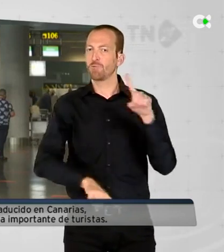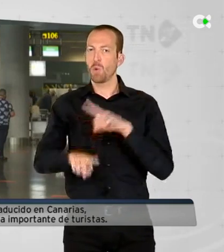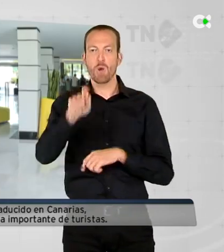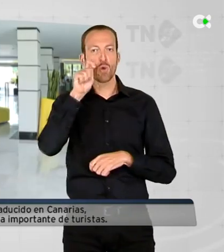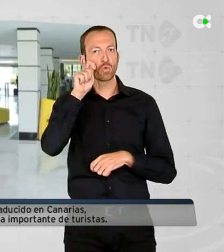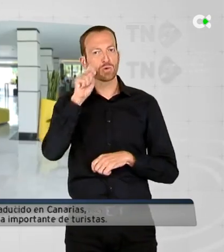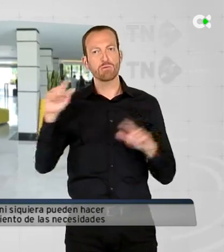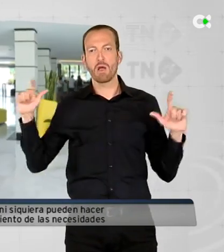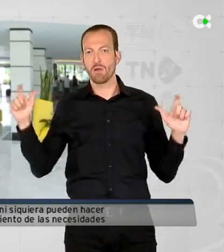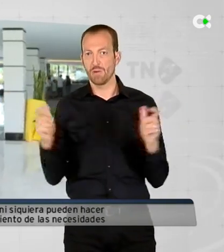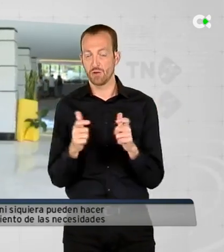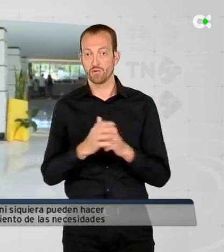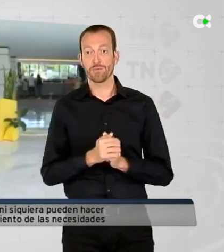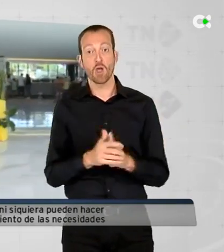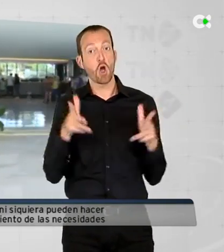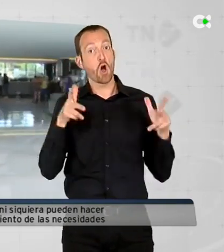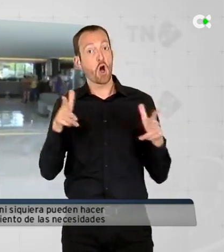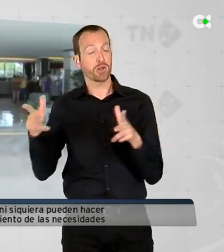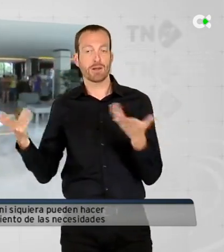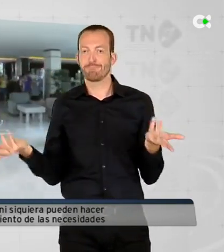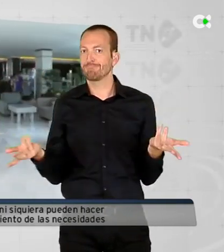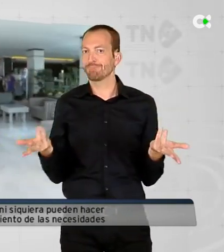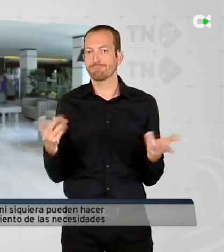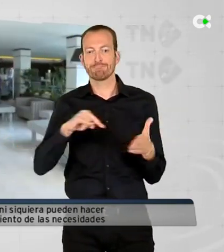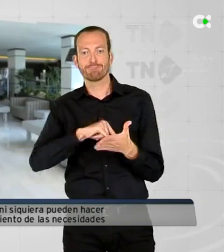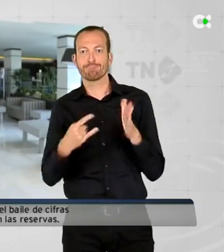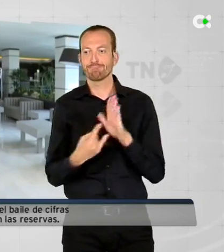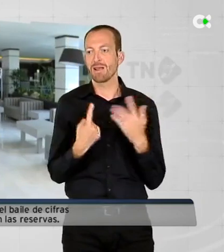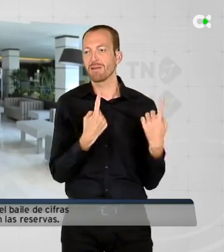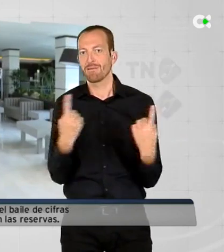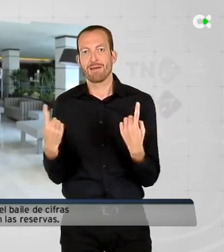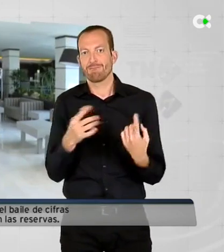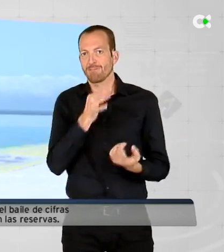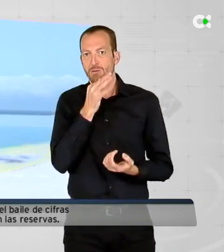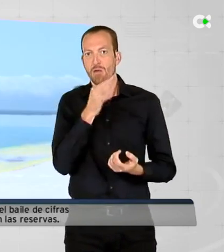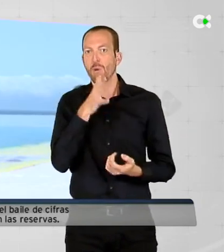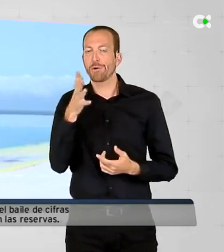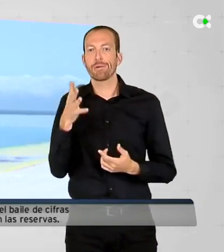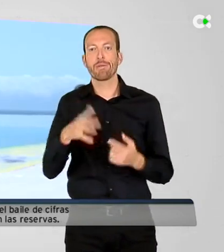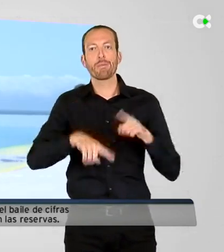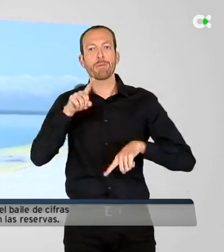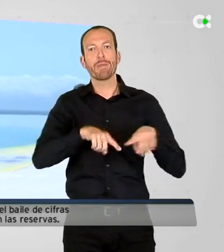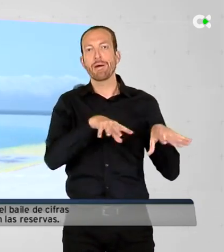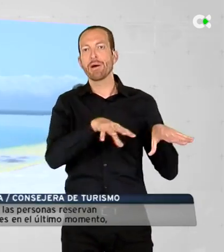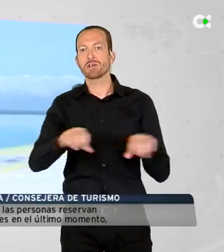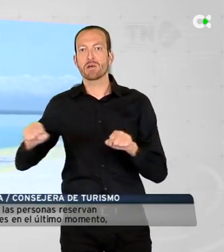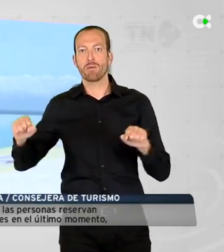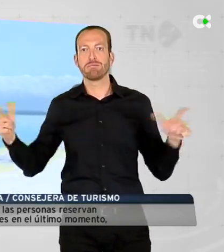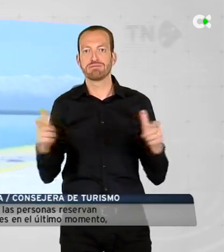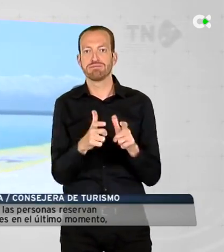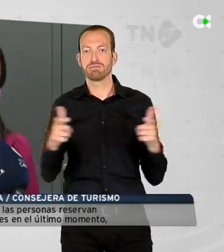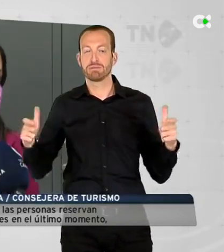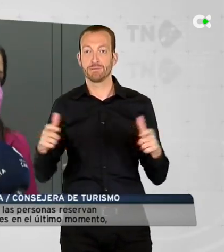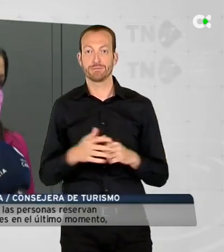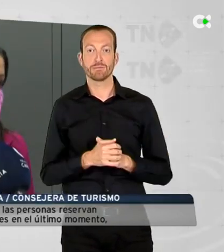importante de turistas los hoteles ni siquiera pueden hacer un planteamiento de las necesidades por el baile de cifras en las reservas el 40%